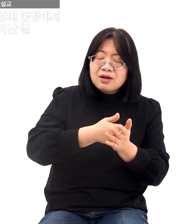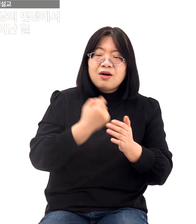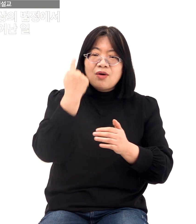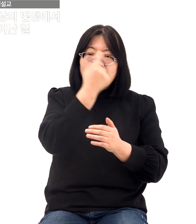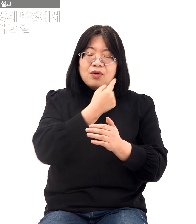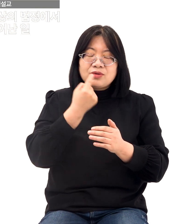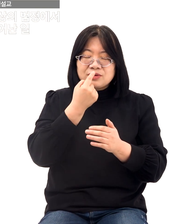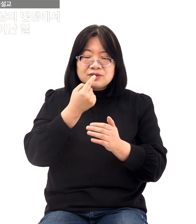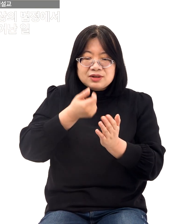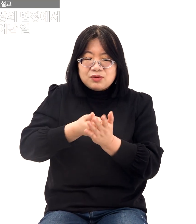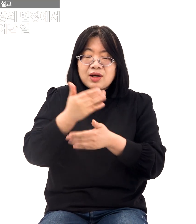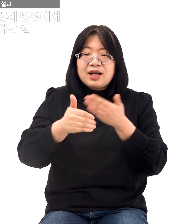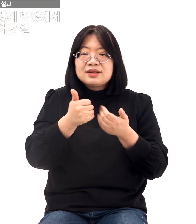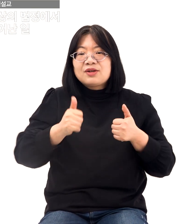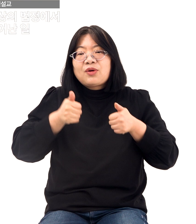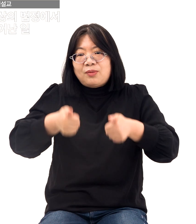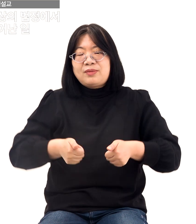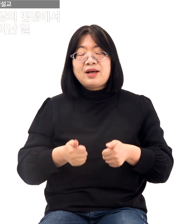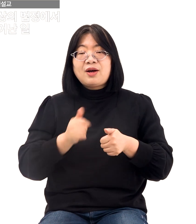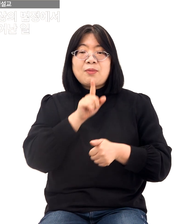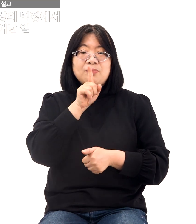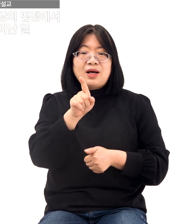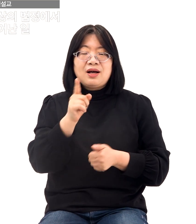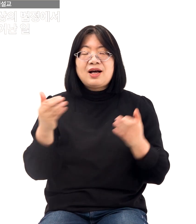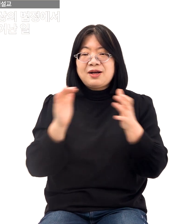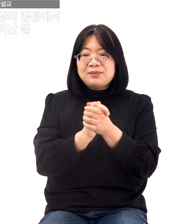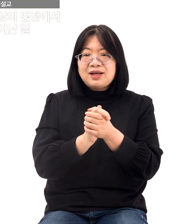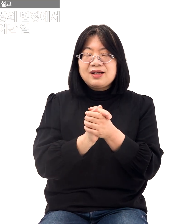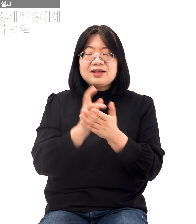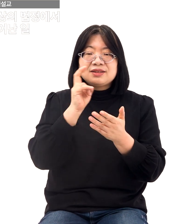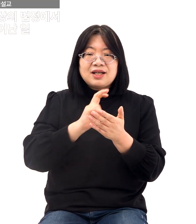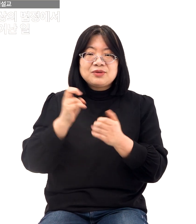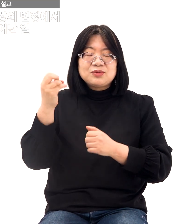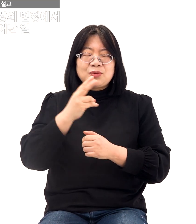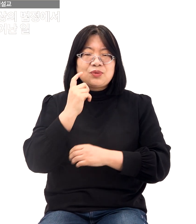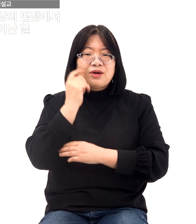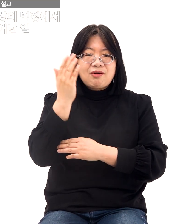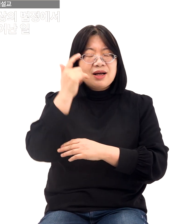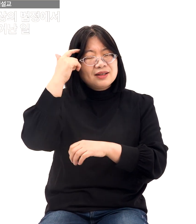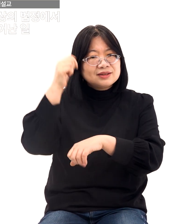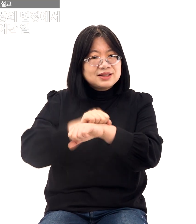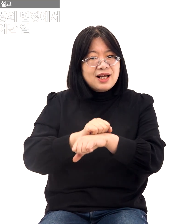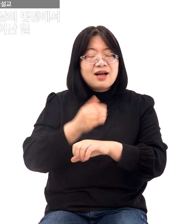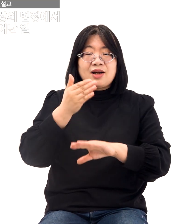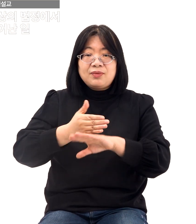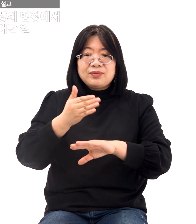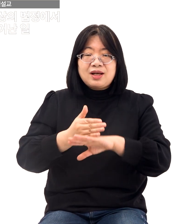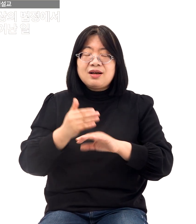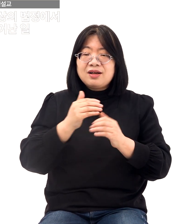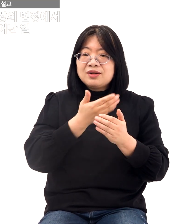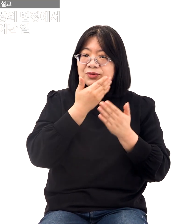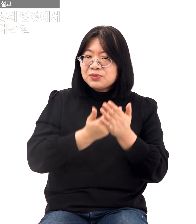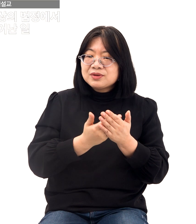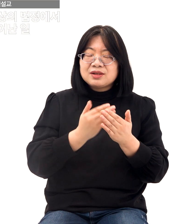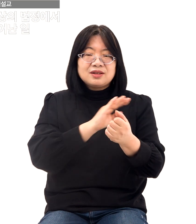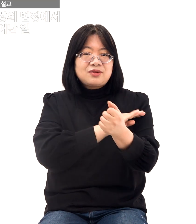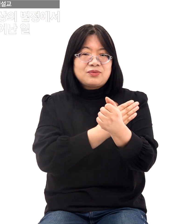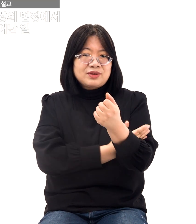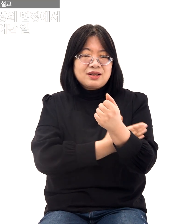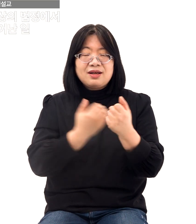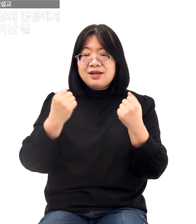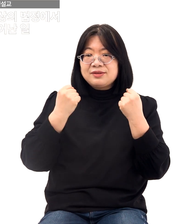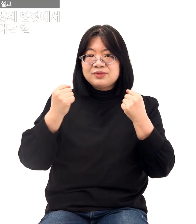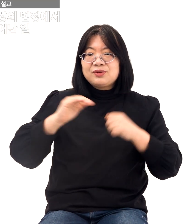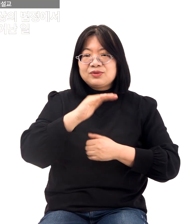하나님께 경배하여 이르되 아멘. 찬송과 영광과 지혜와 감사와 존귀와 권능과